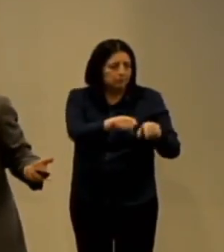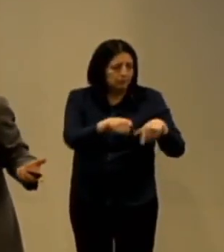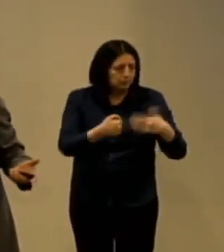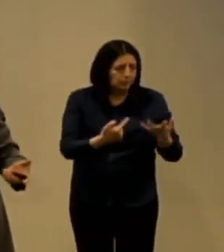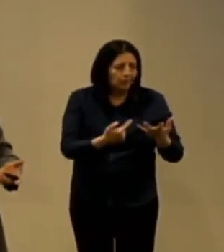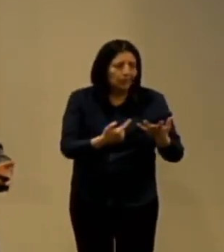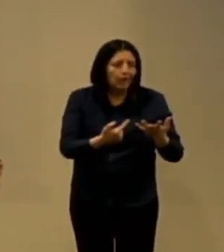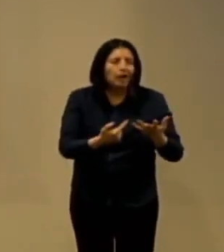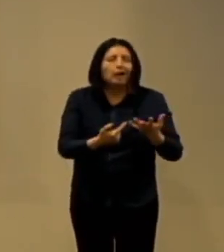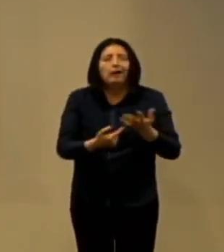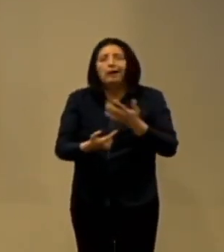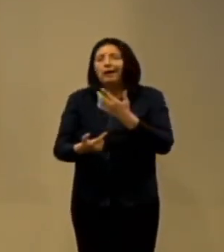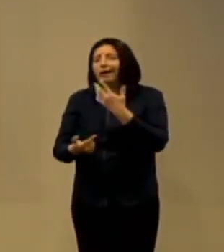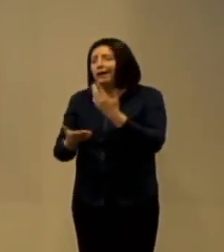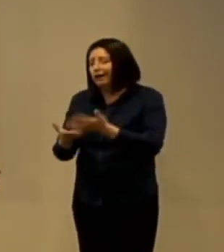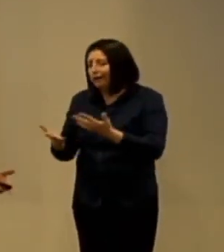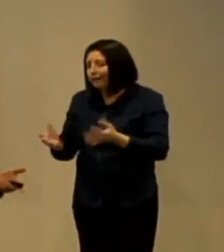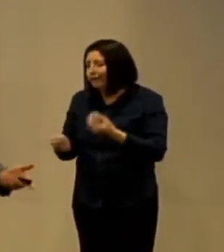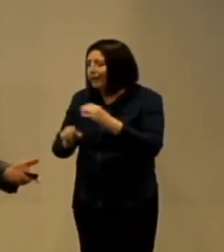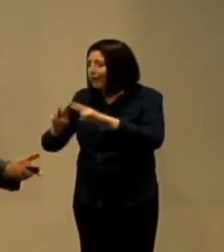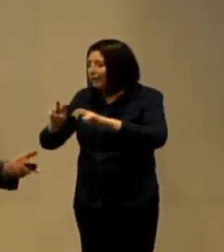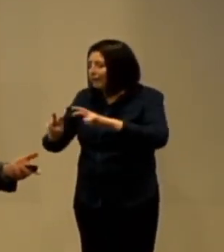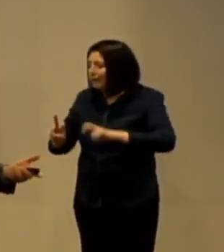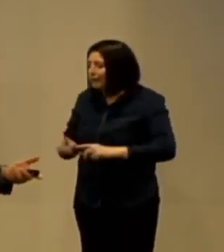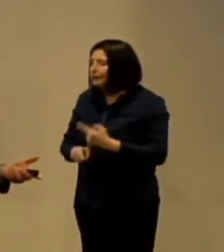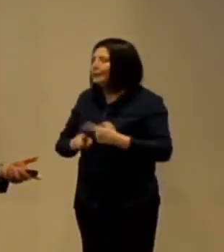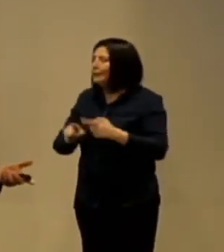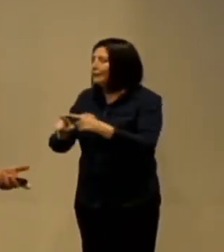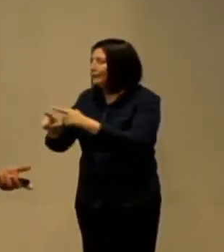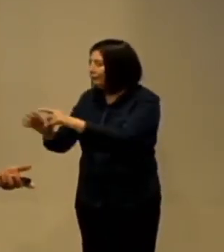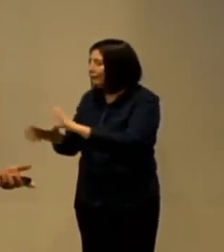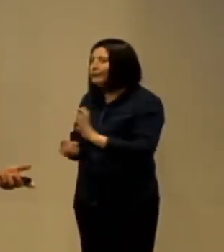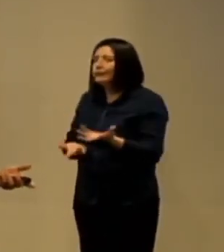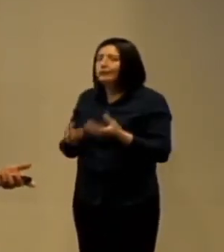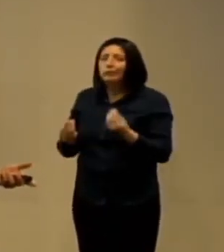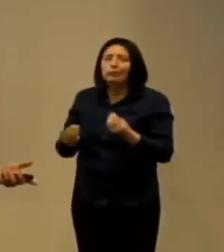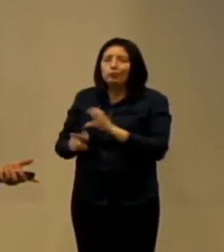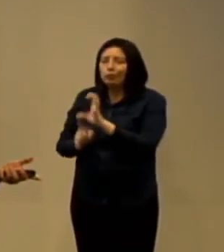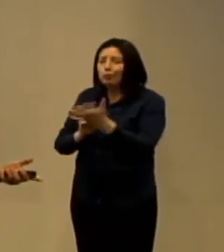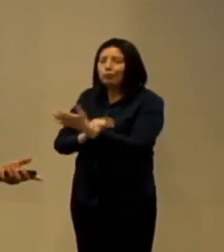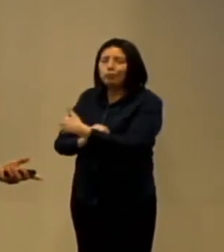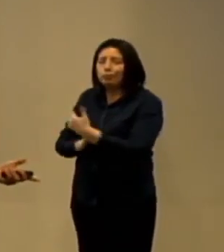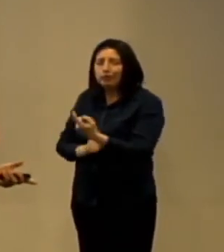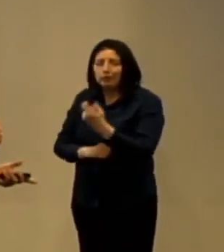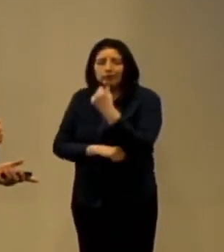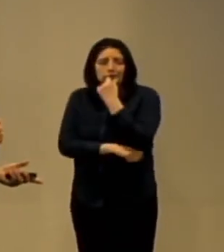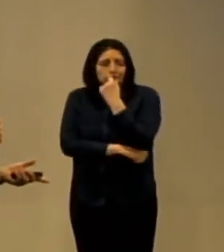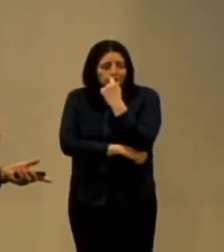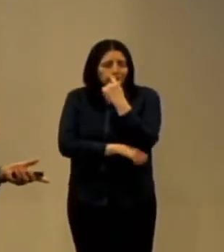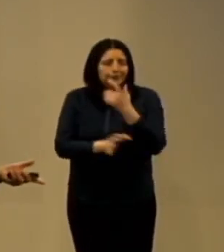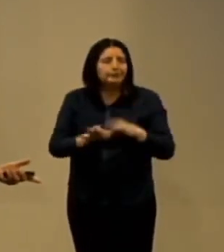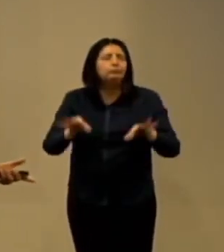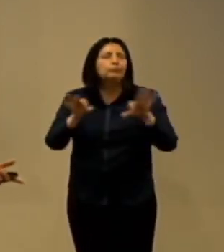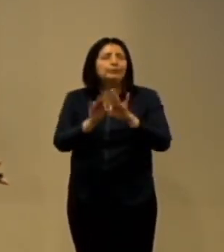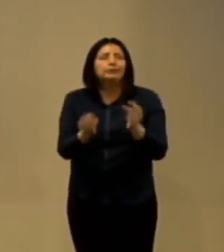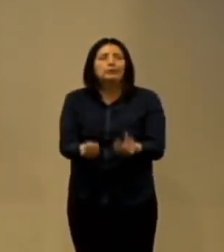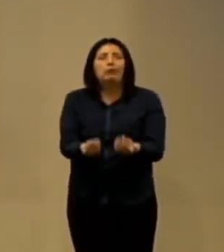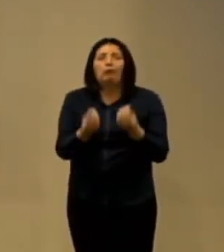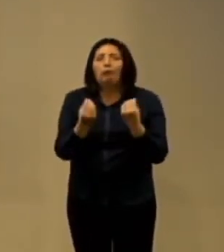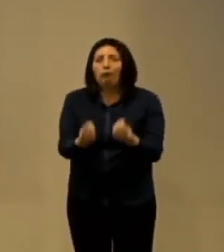los instrumentos necesarios, adecuados a cada población, a la cultura de cada población. Entonces es importante en la